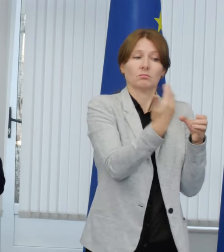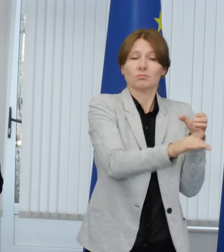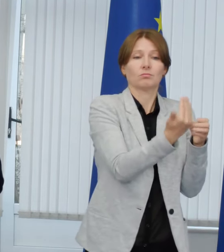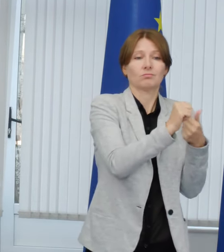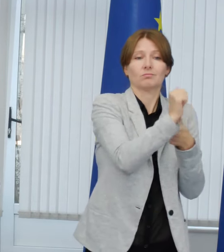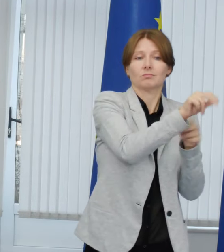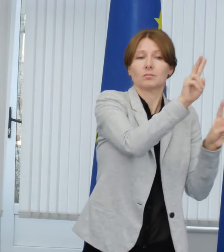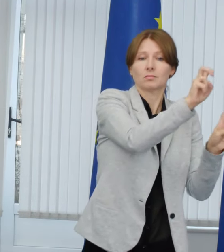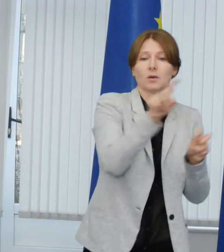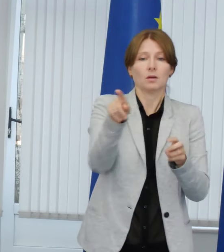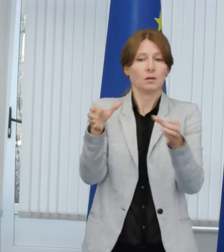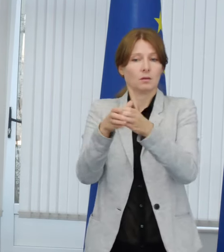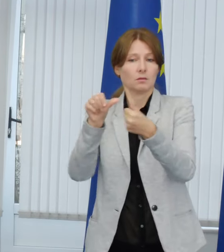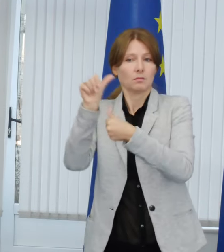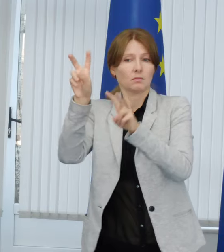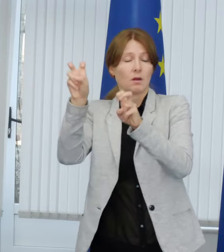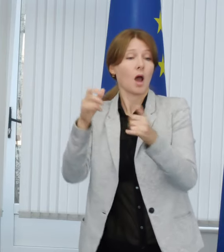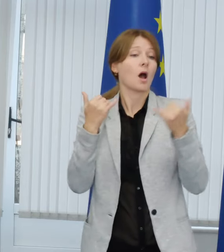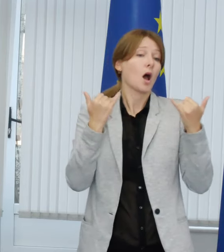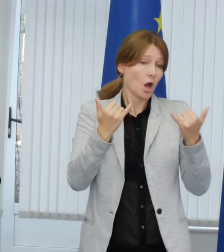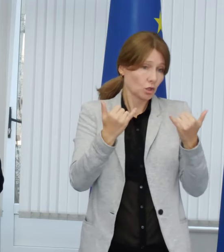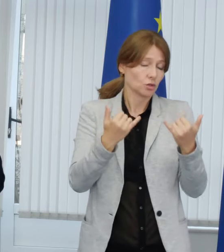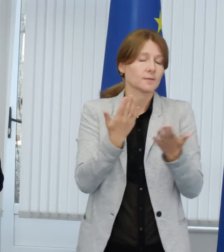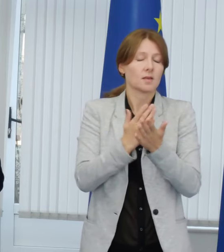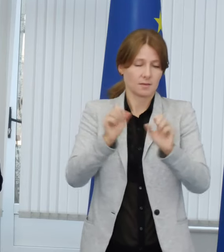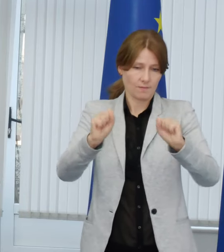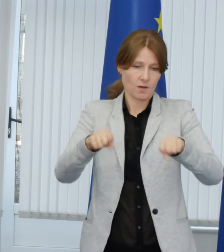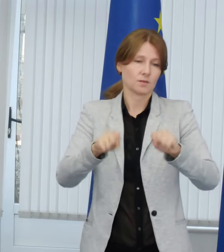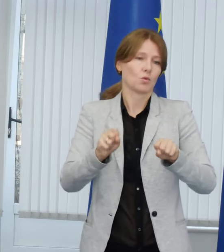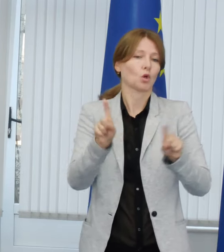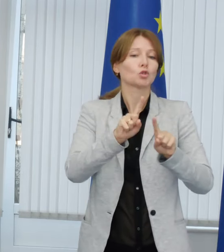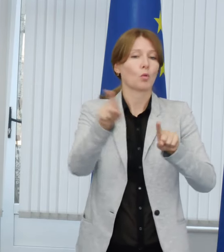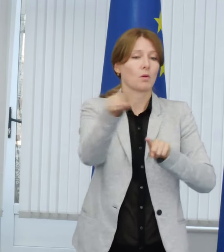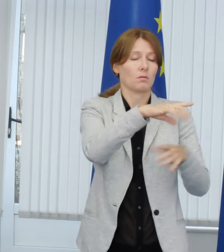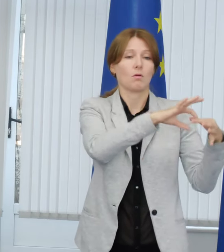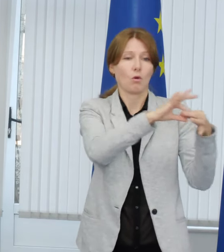raion. Acum acest lucru este posibil. Deci noi am încercat să